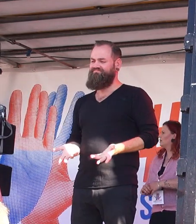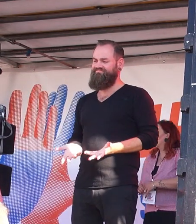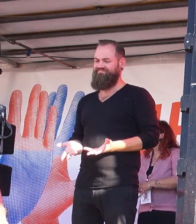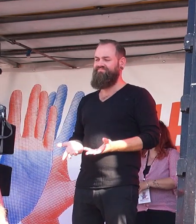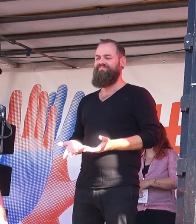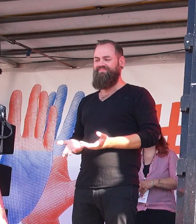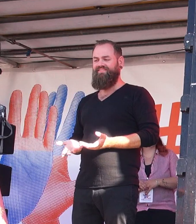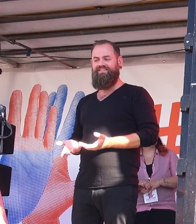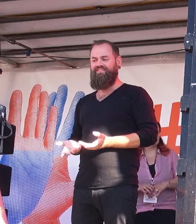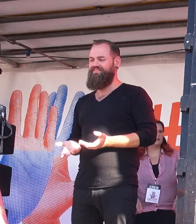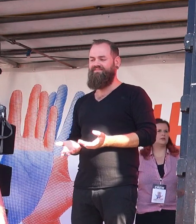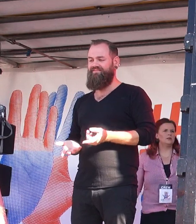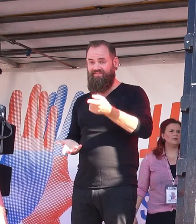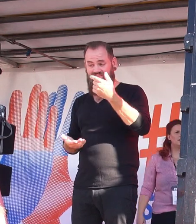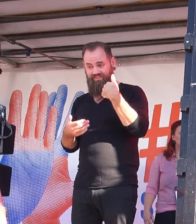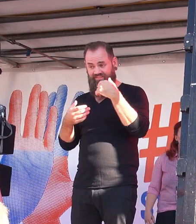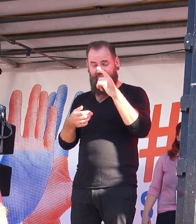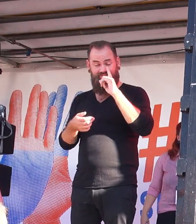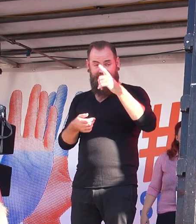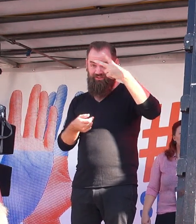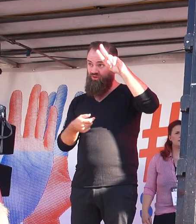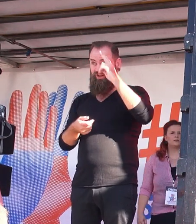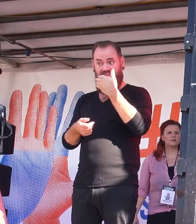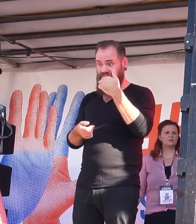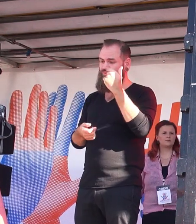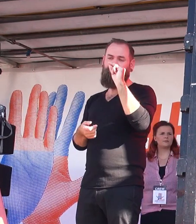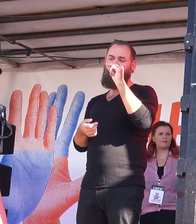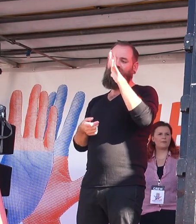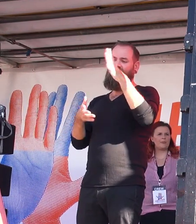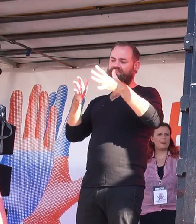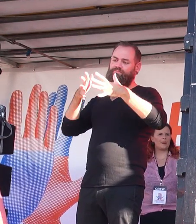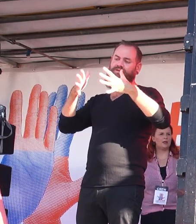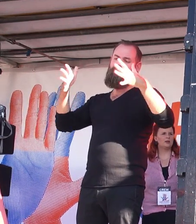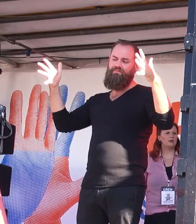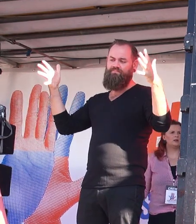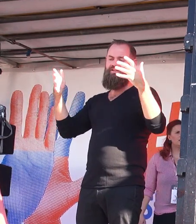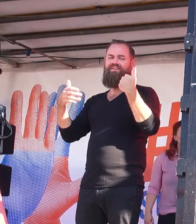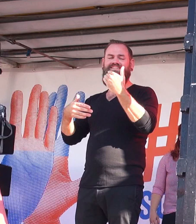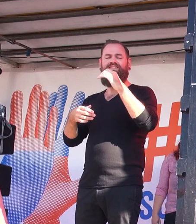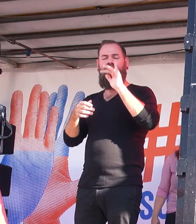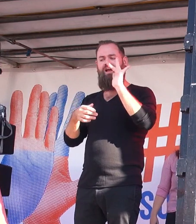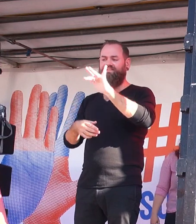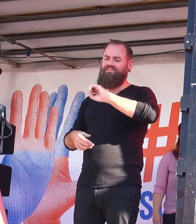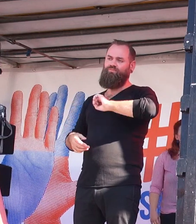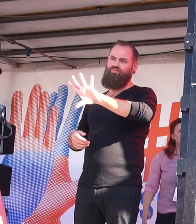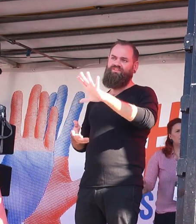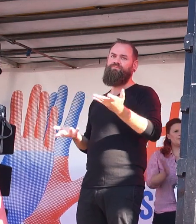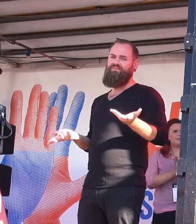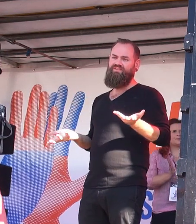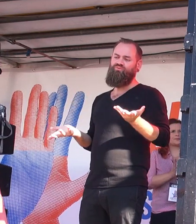kein Antisemitismus, nein zum antimuslimischen Rassismus, nein zu jeder gruppenspezifischen Menschenfeindlichkeit.